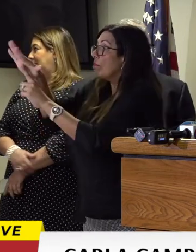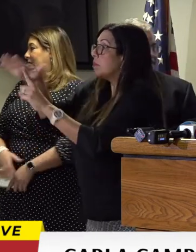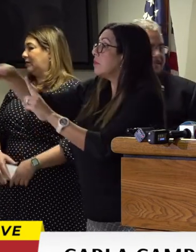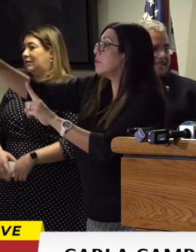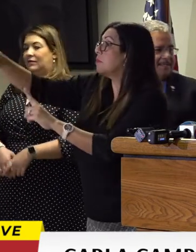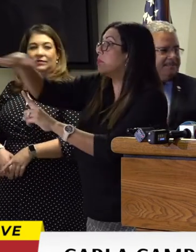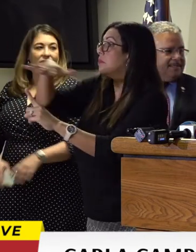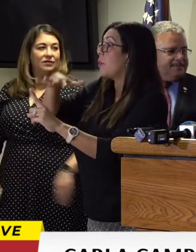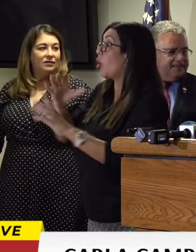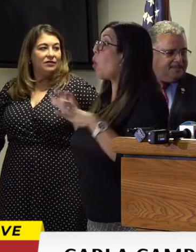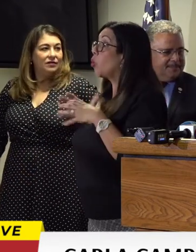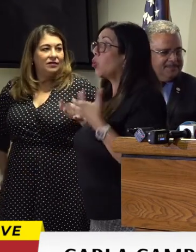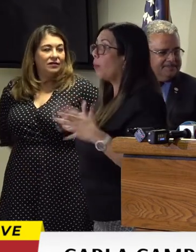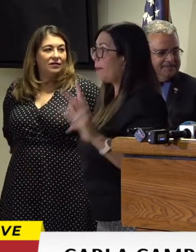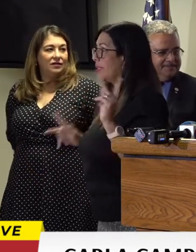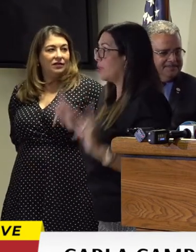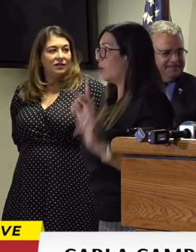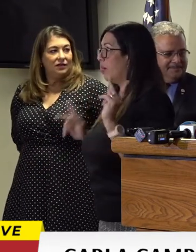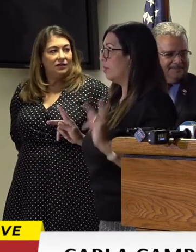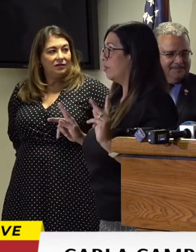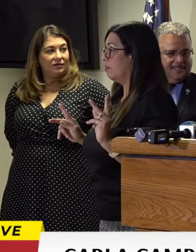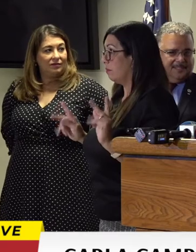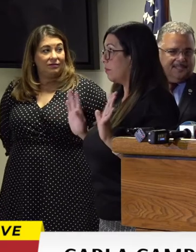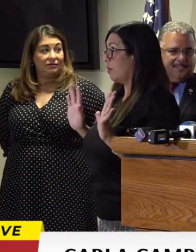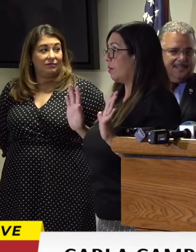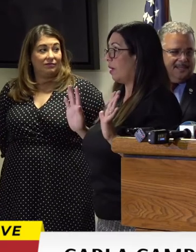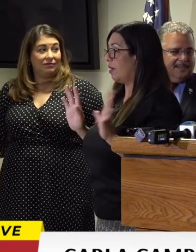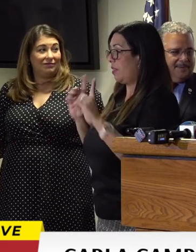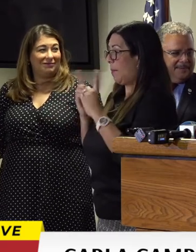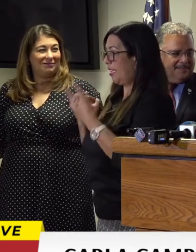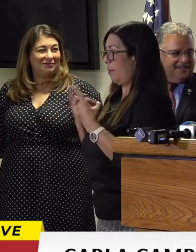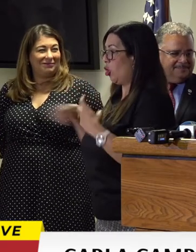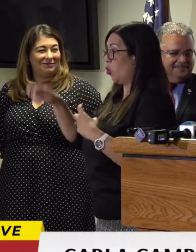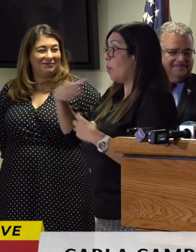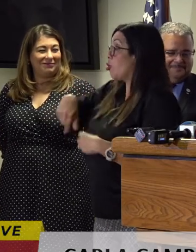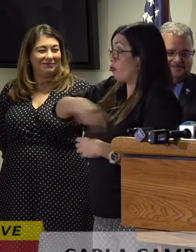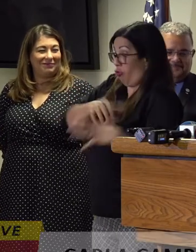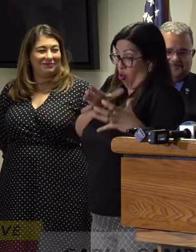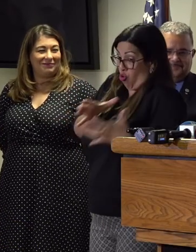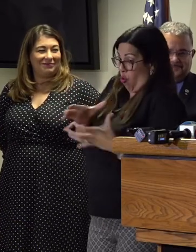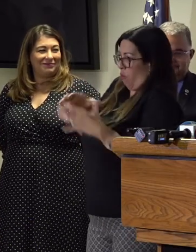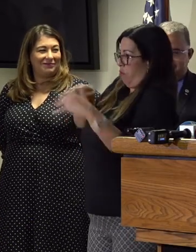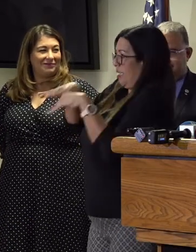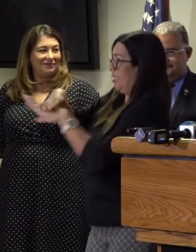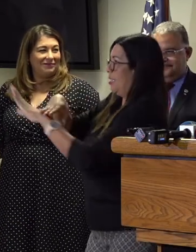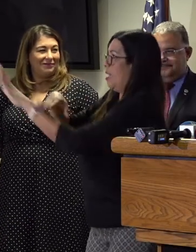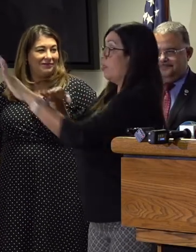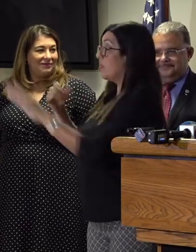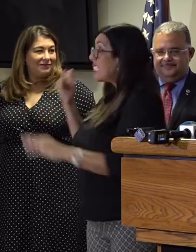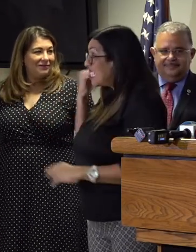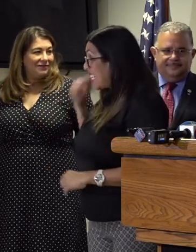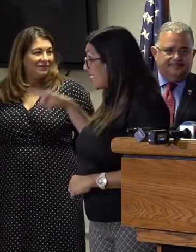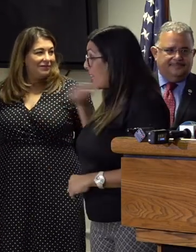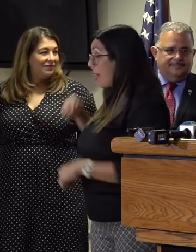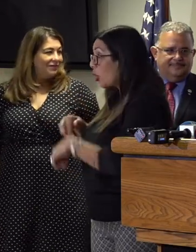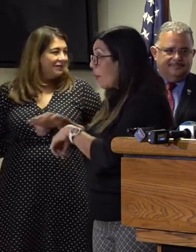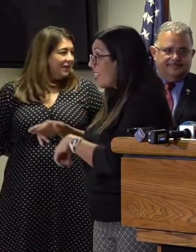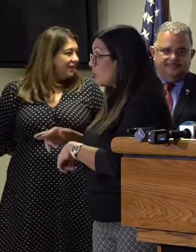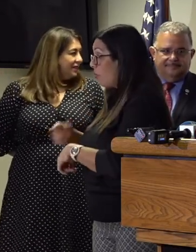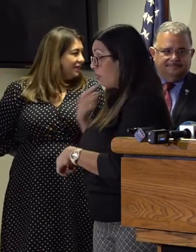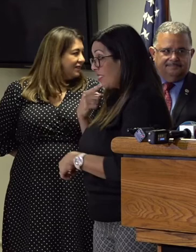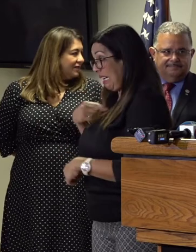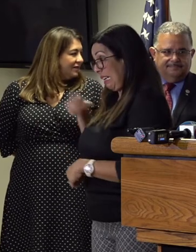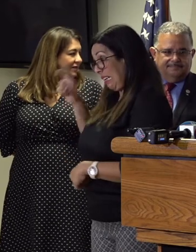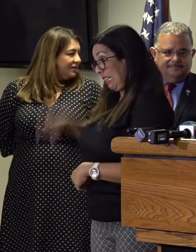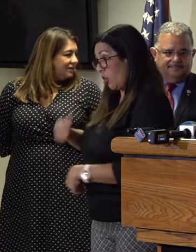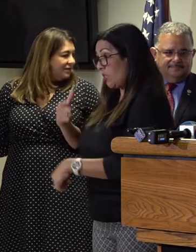un grupo de puertos, de la gente portuario y de la compañía de turismo a bordo, por los factores que se analizaron, si esa es la recomendación oficial